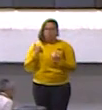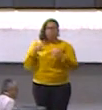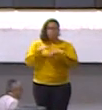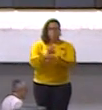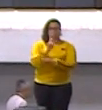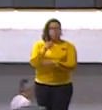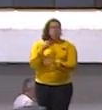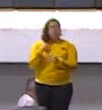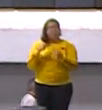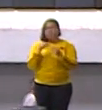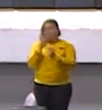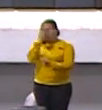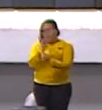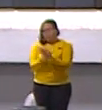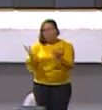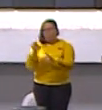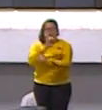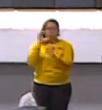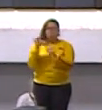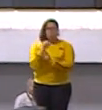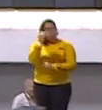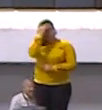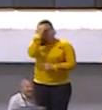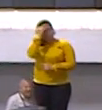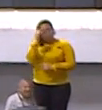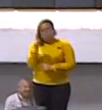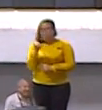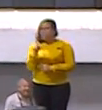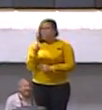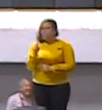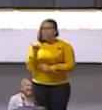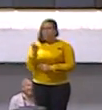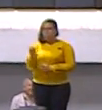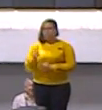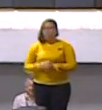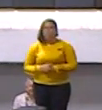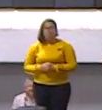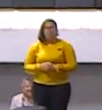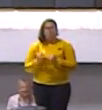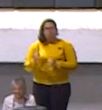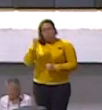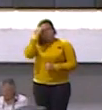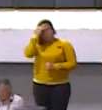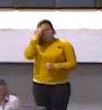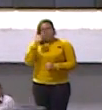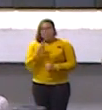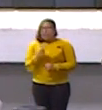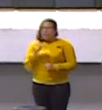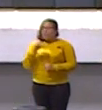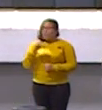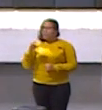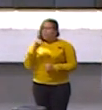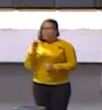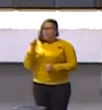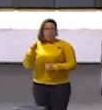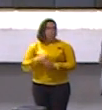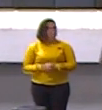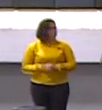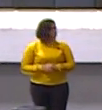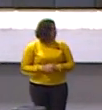pues sólo sirvió cardona pero el profesor víctor sin siga quiere hacer una aclaración para el nuevo auditorio